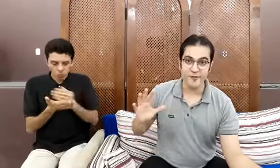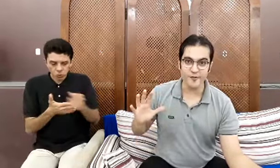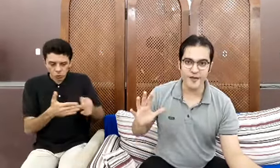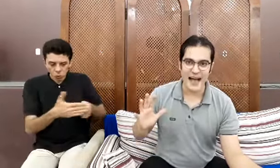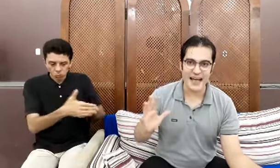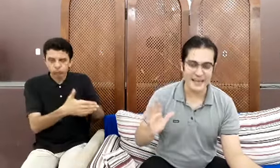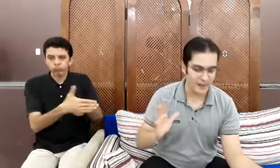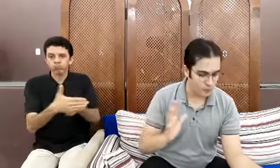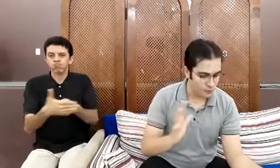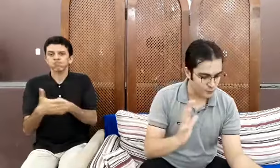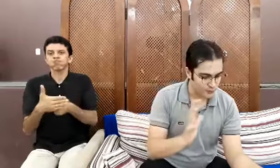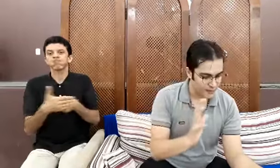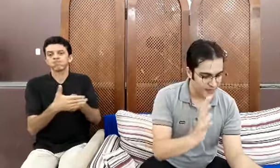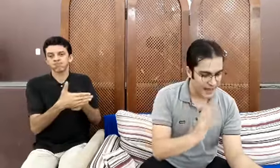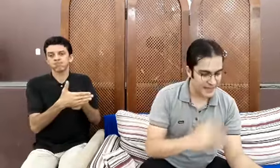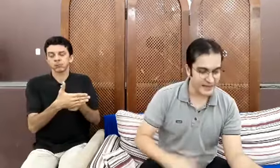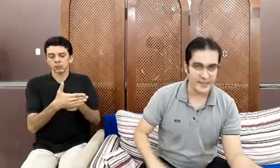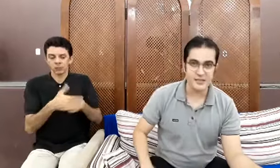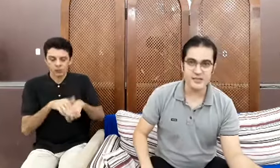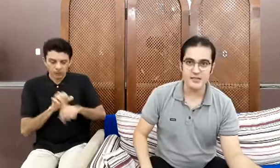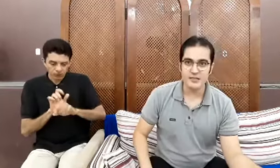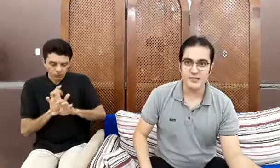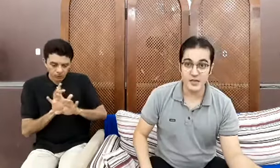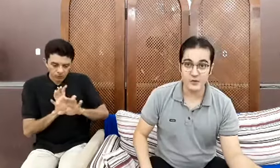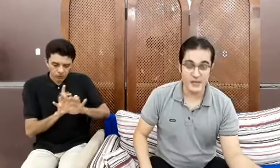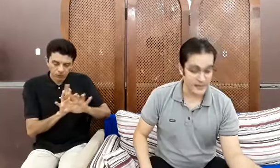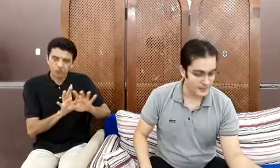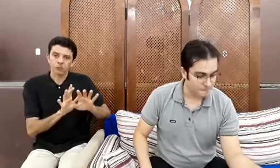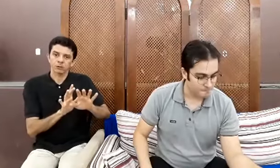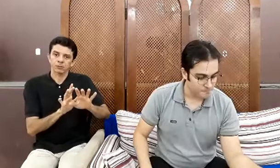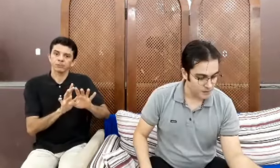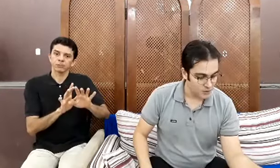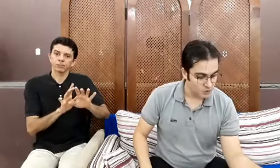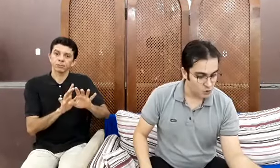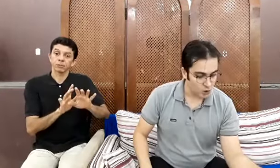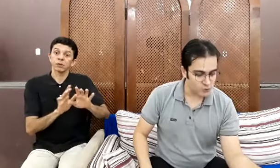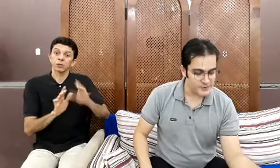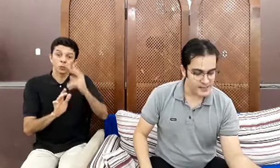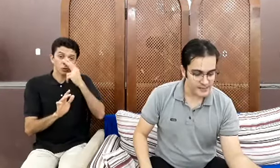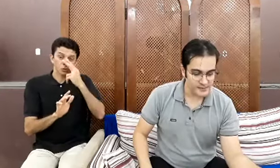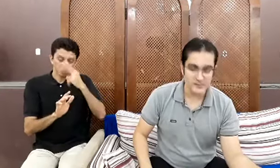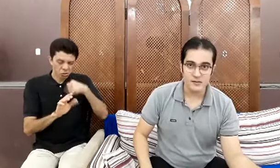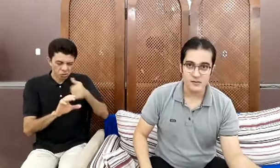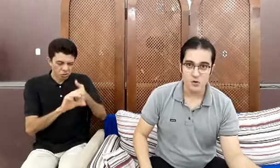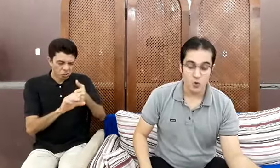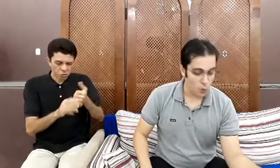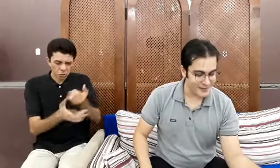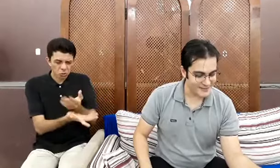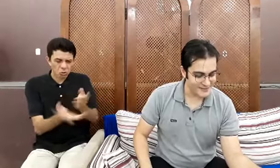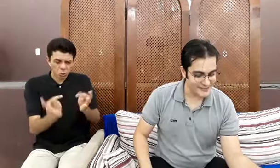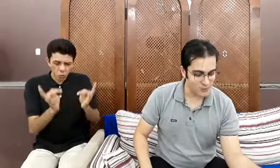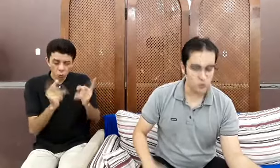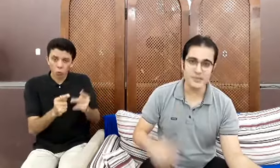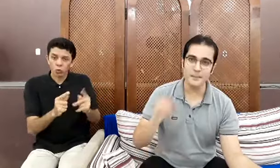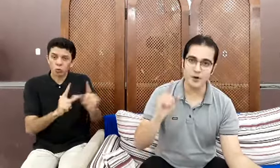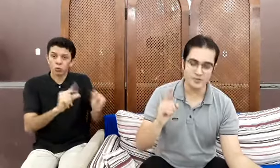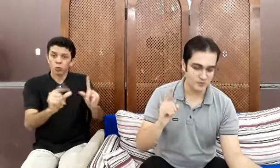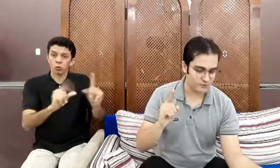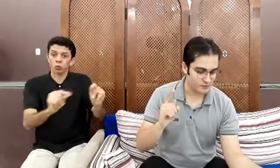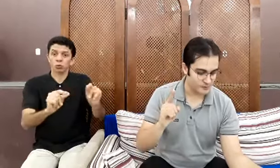e varreu a igreja de Jerusalém. Todos eles, com exceção